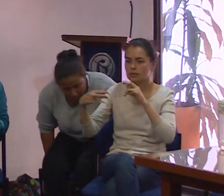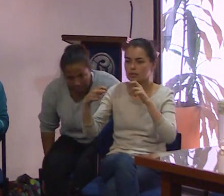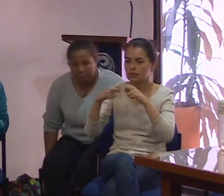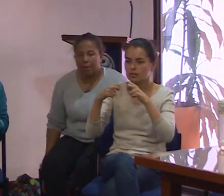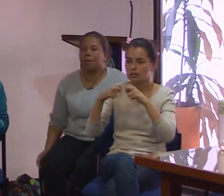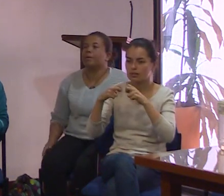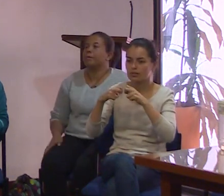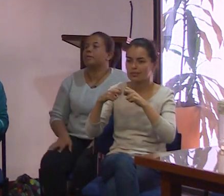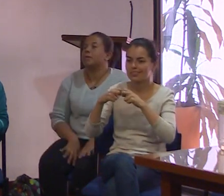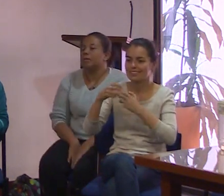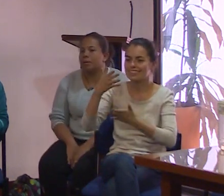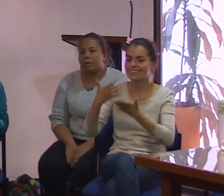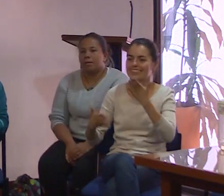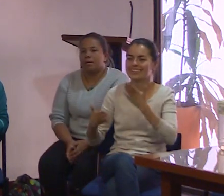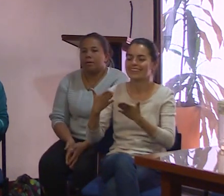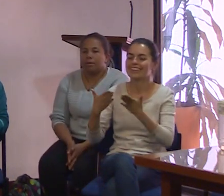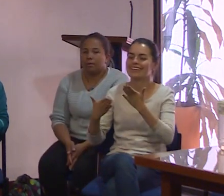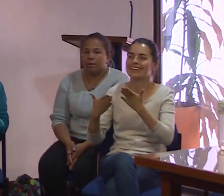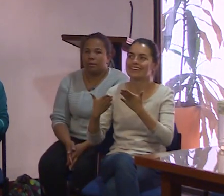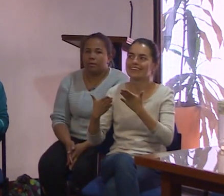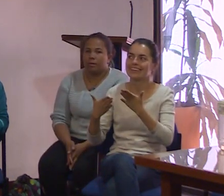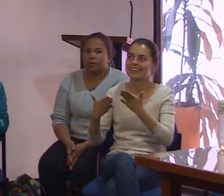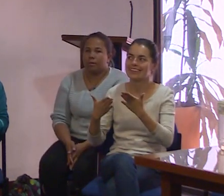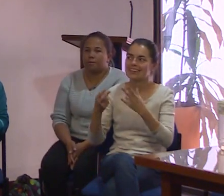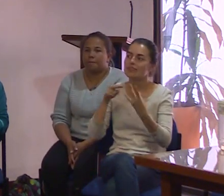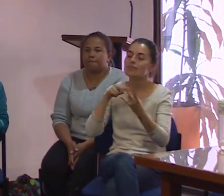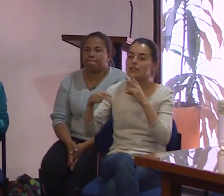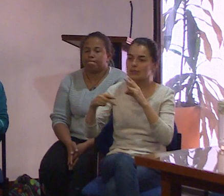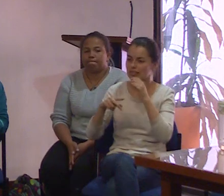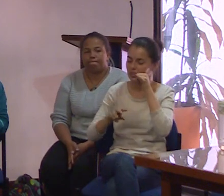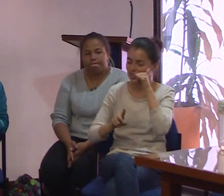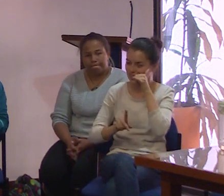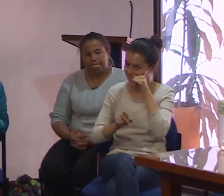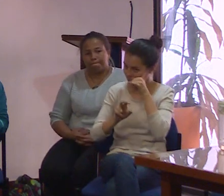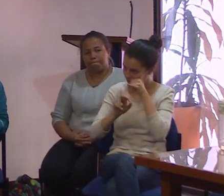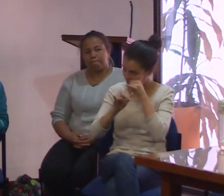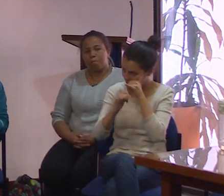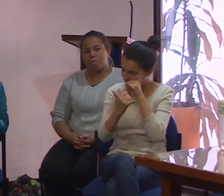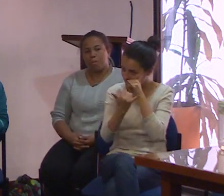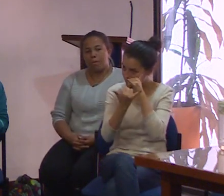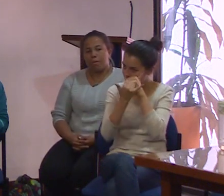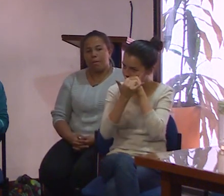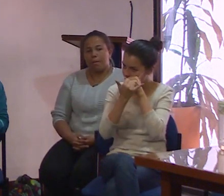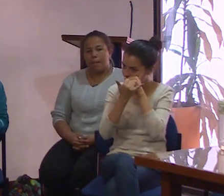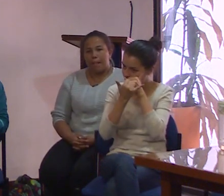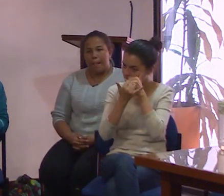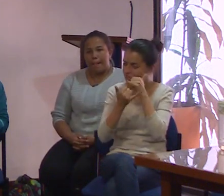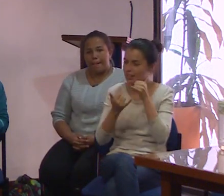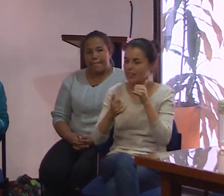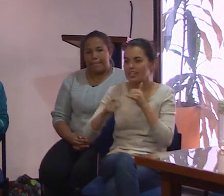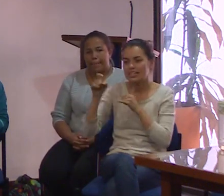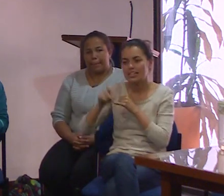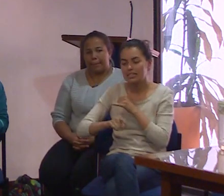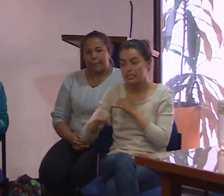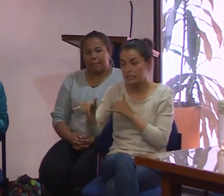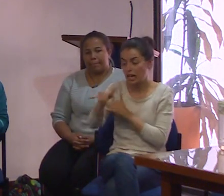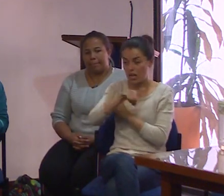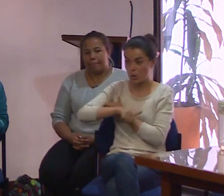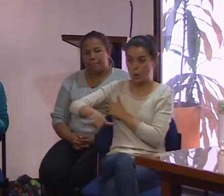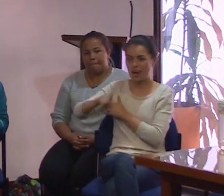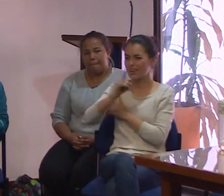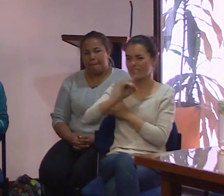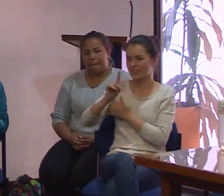investigación, que desde perspectivas epistemológicas, ideológicas, no necesariamente iguales, que ya